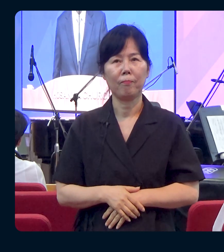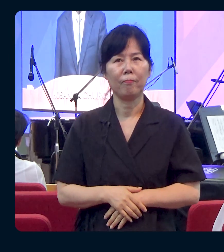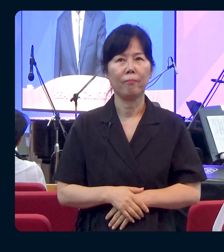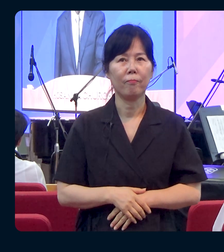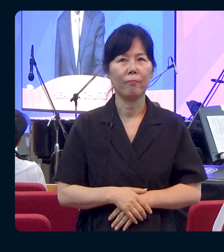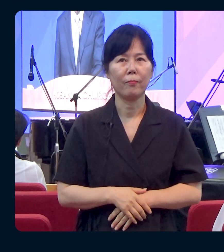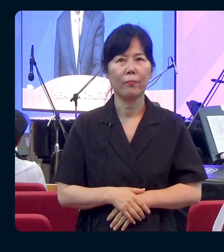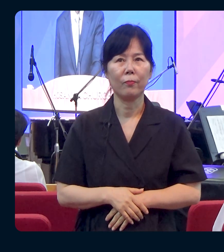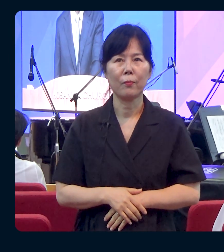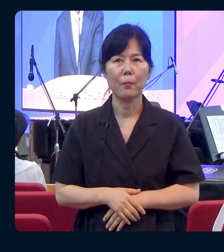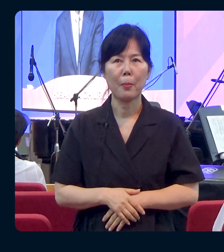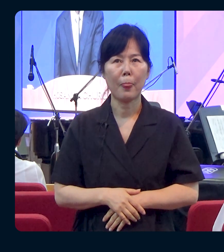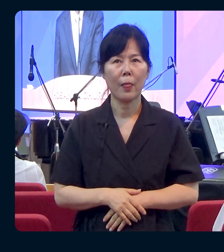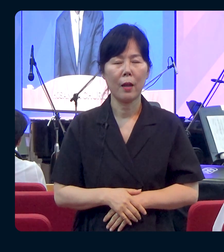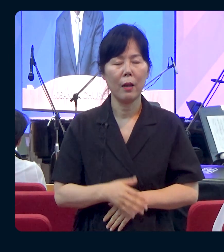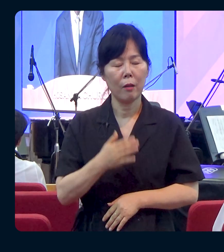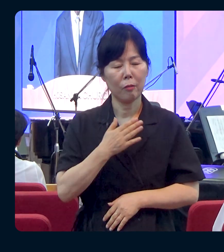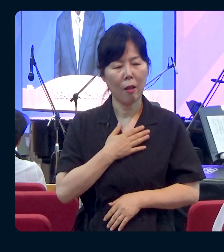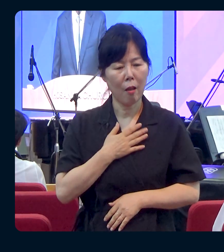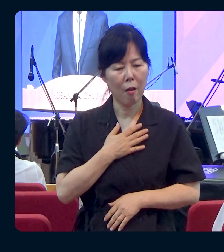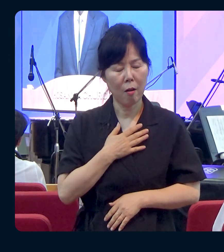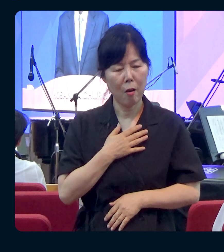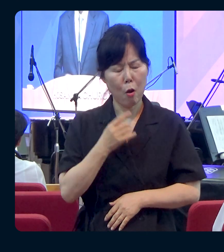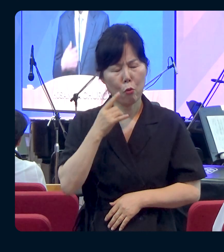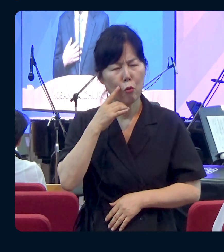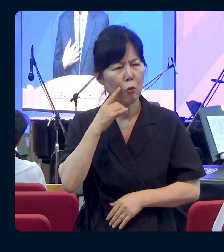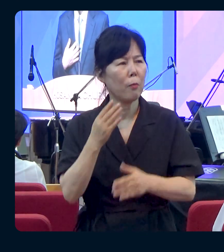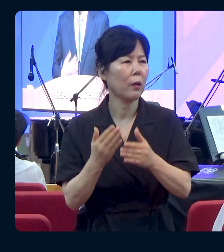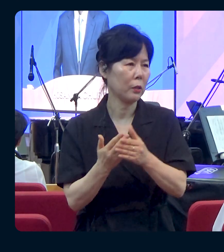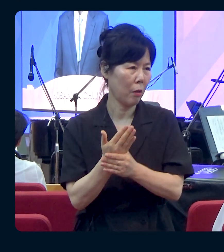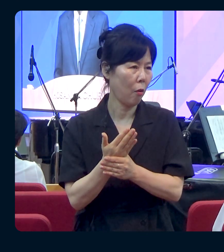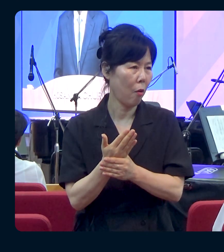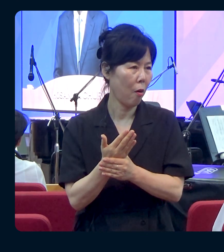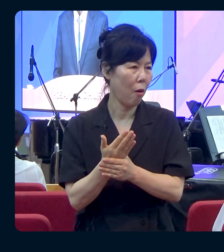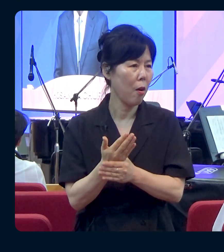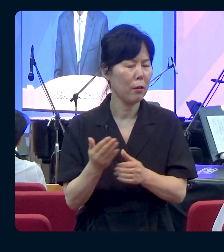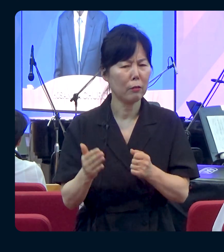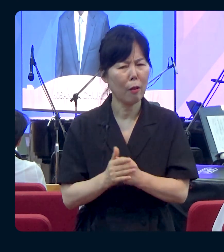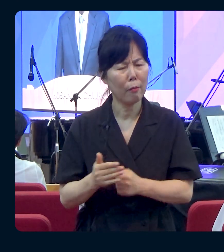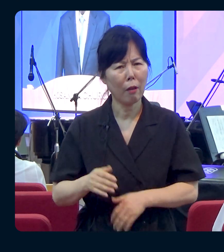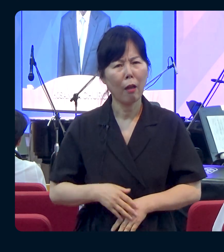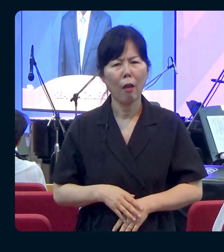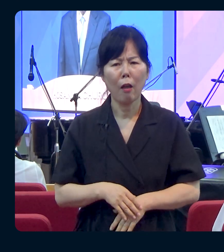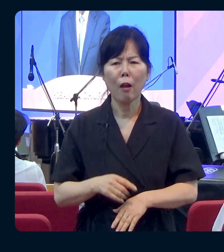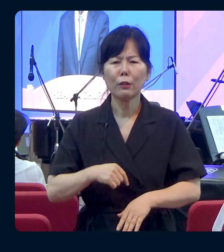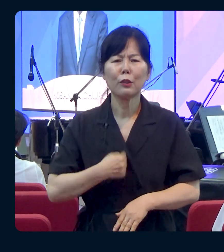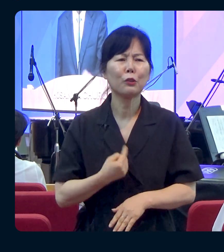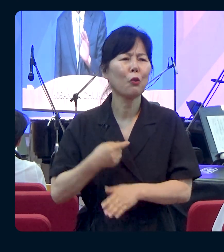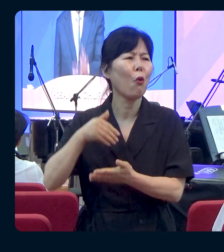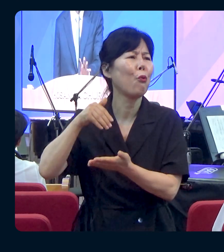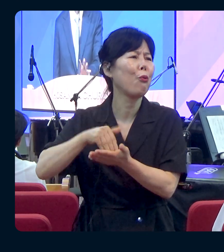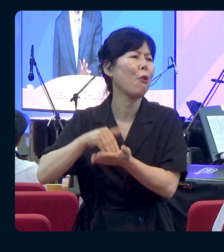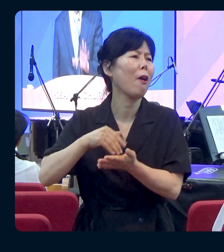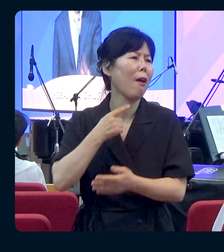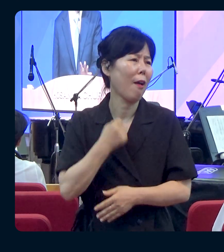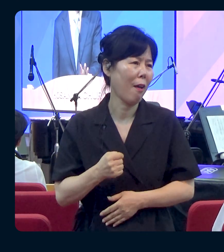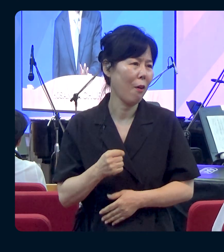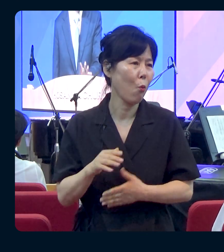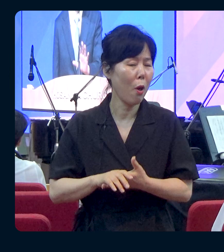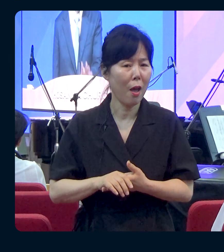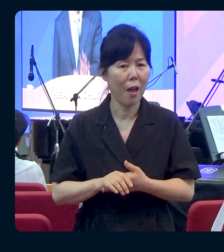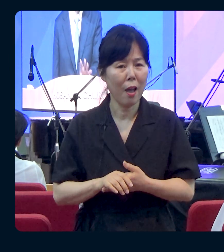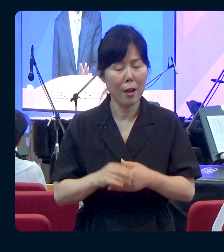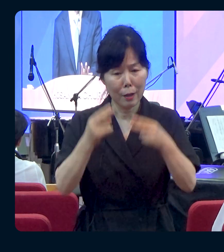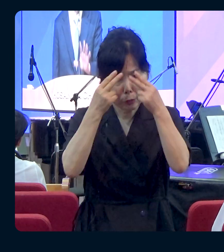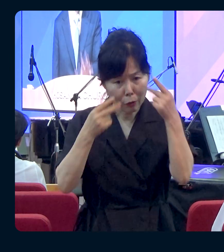있을까요? 이런 질문을 던지면서 스스로 후회를 많이 했습니다. 왜냐하면 이 질문은 딱